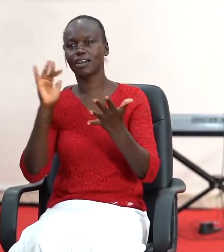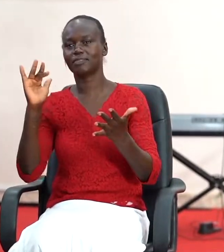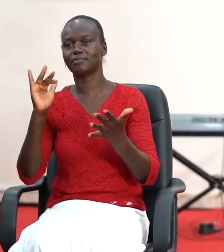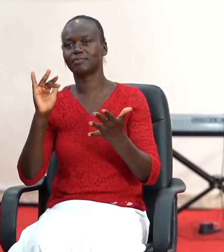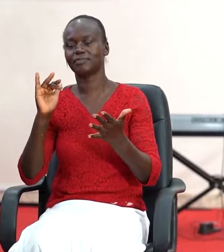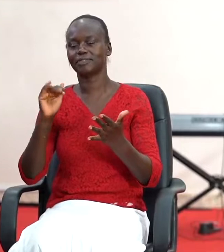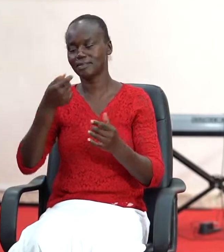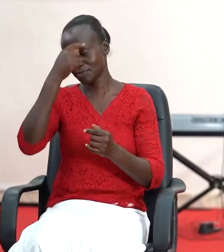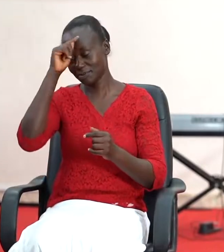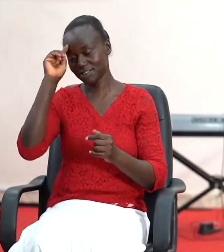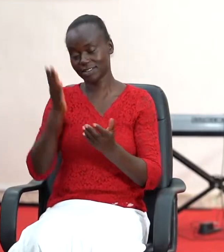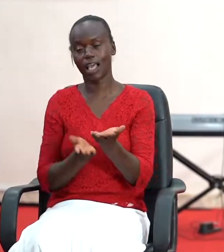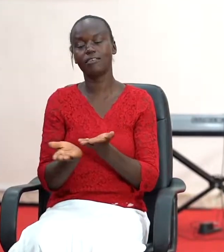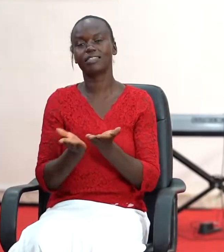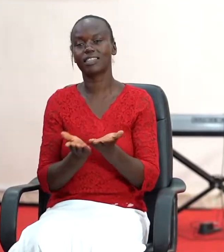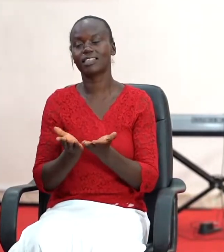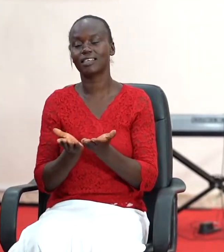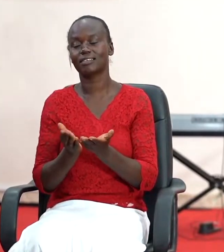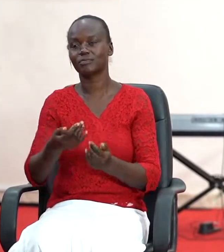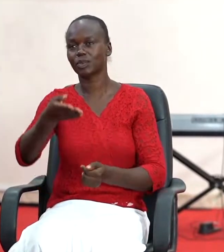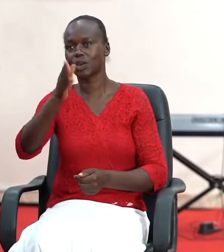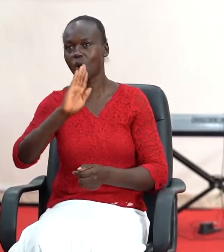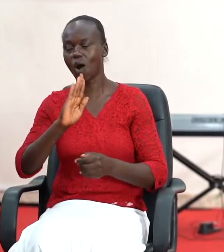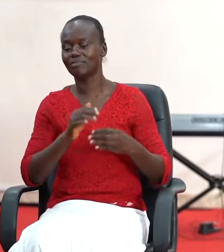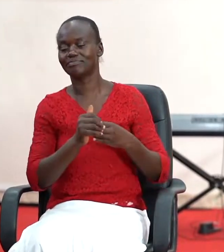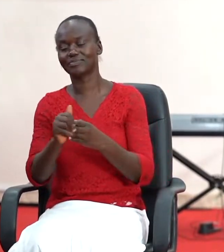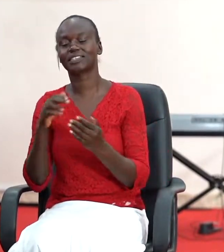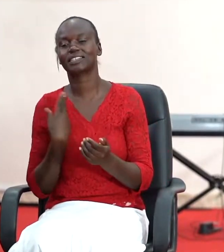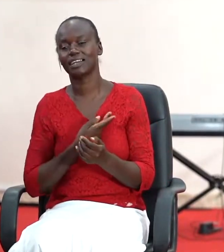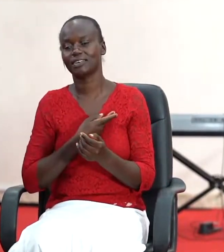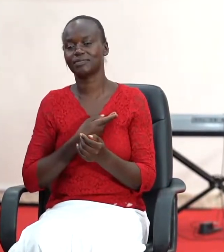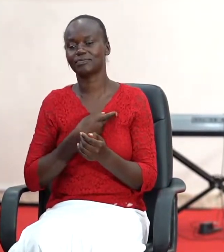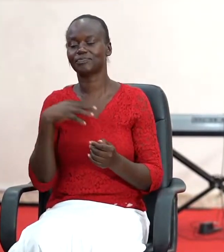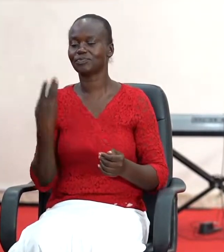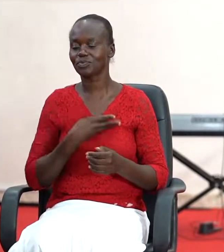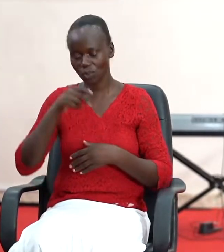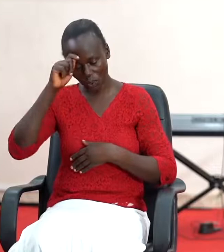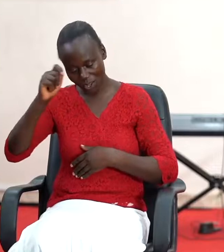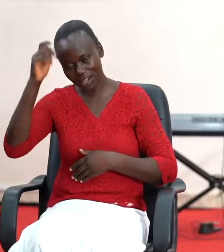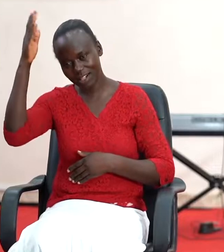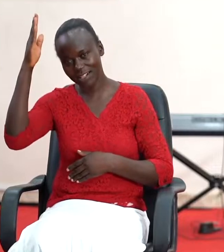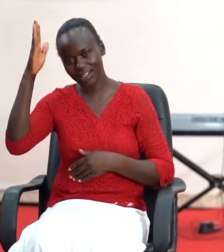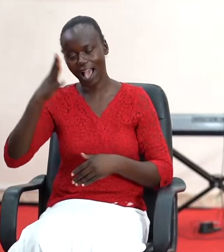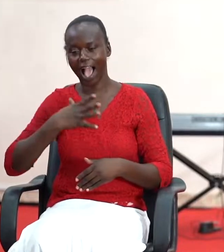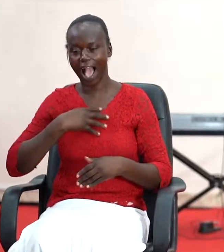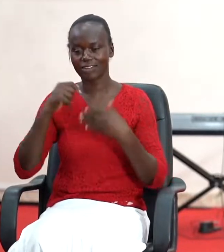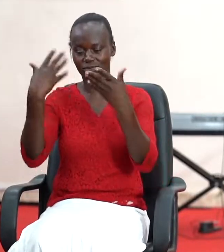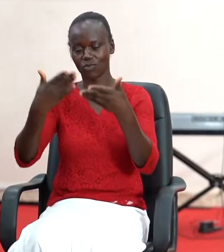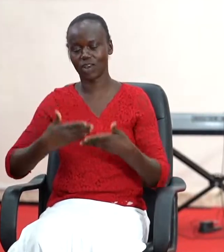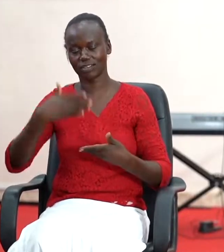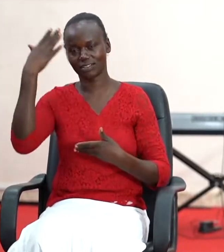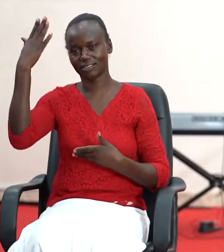Kwa sababu hii service, God to take through. Tunakuhona na